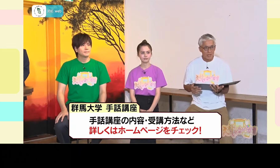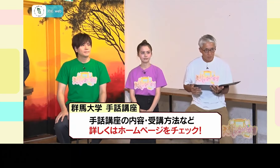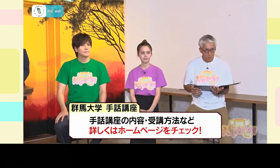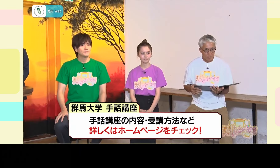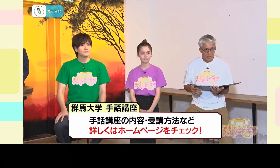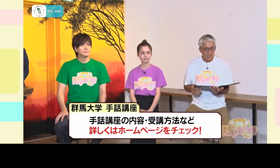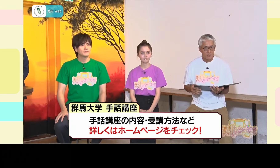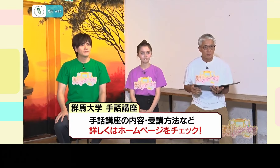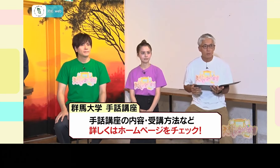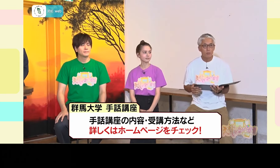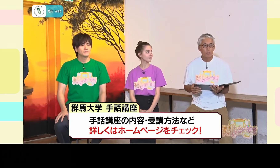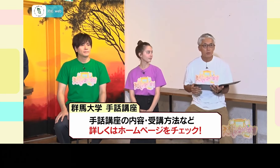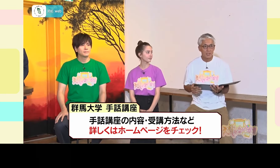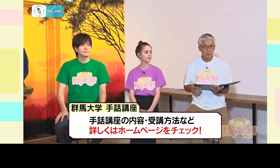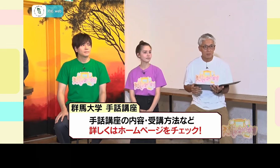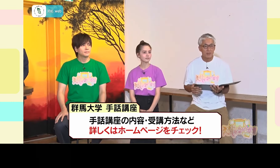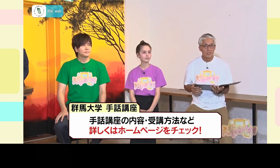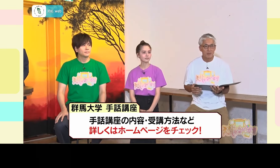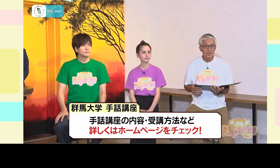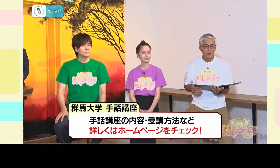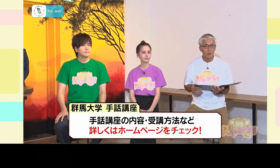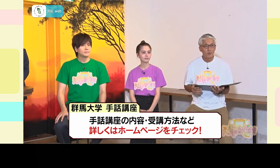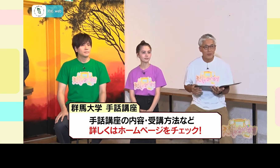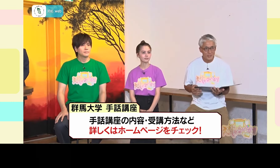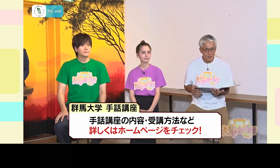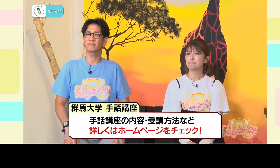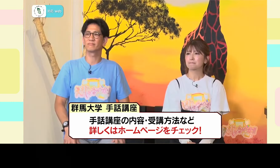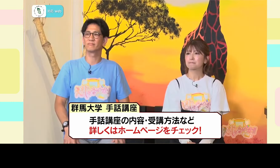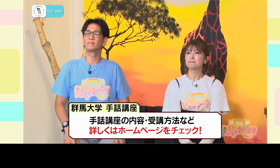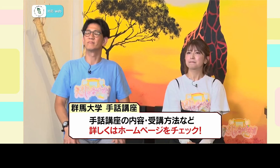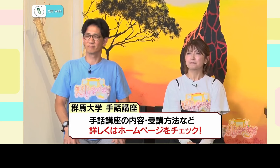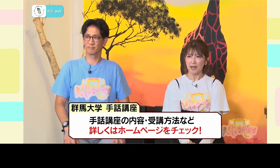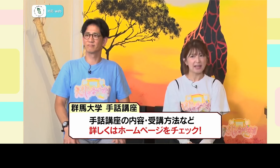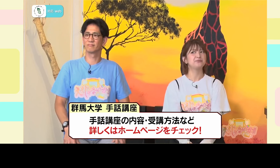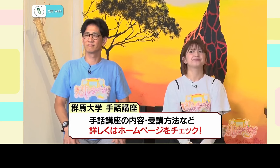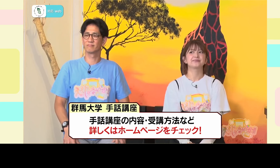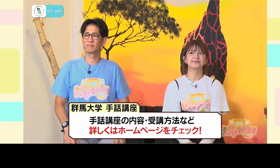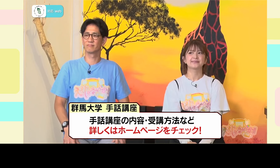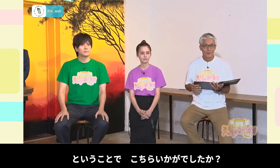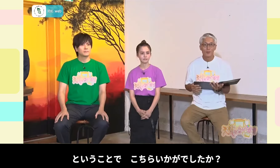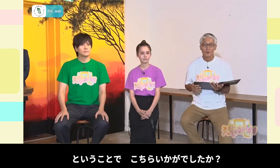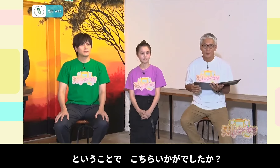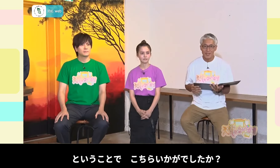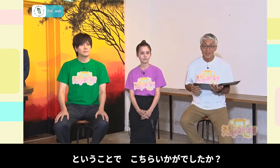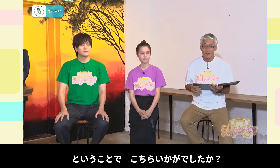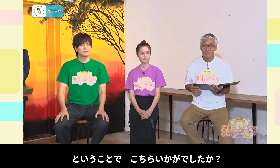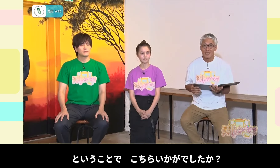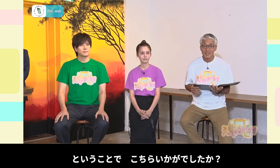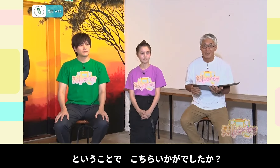内容また受講方法など詳しくはホームページをご覧ください。 はい、 ということでこちらいかが